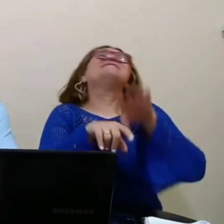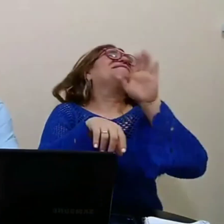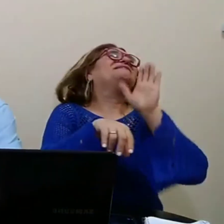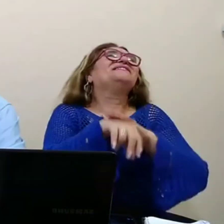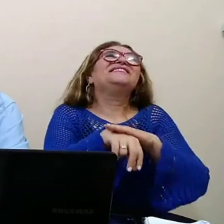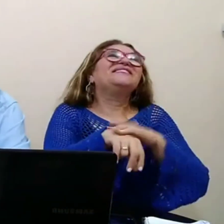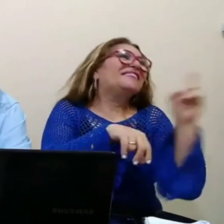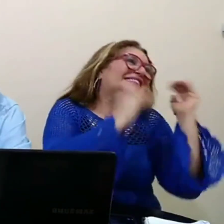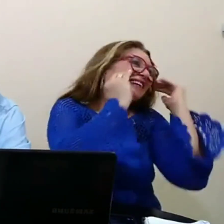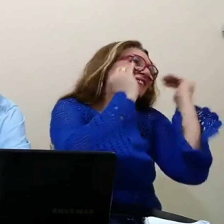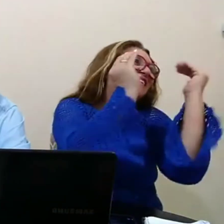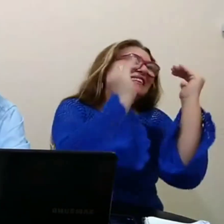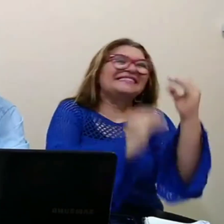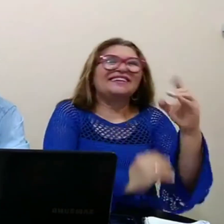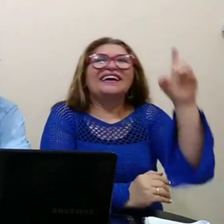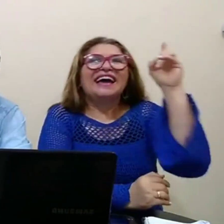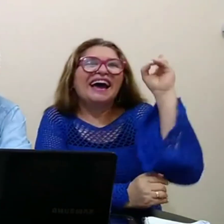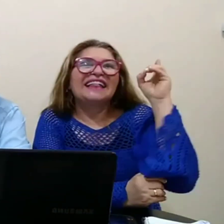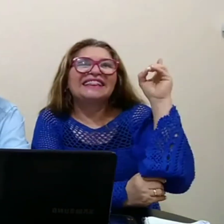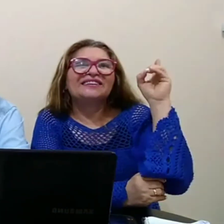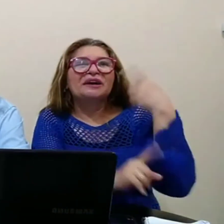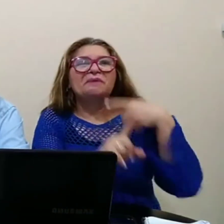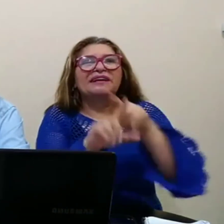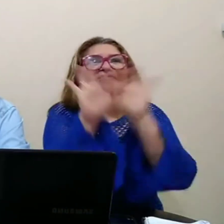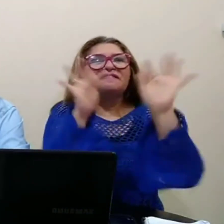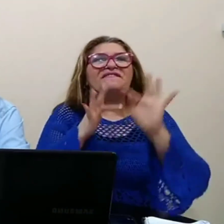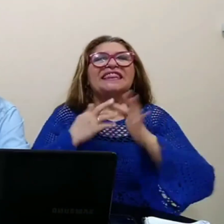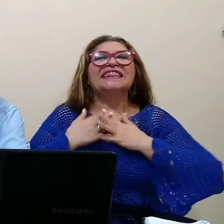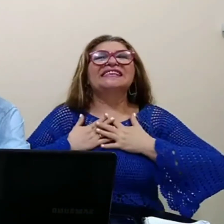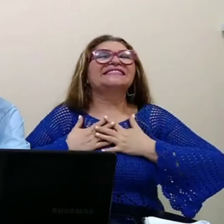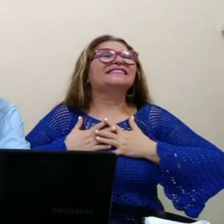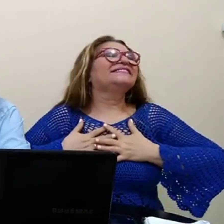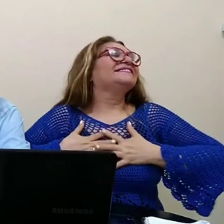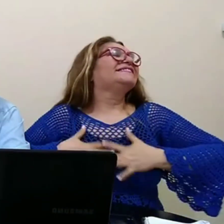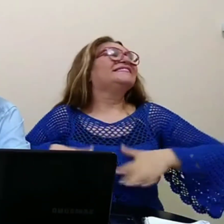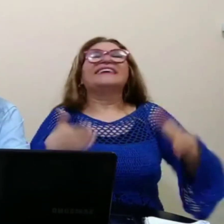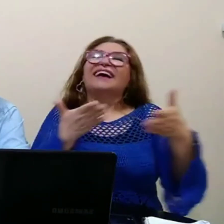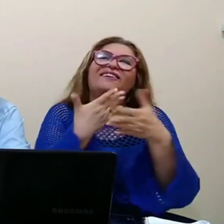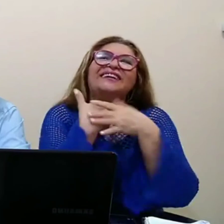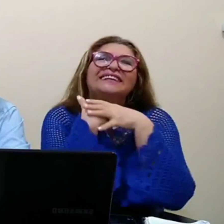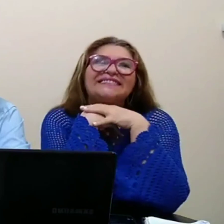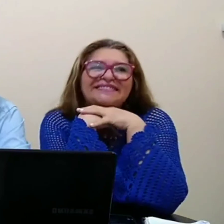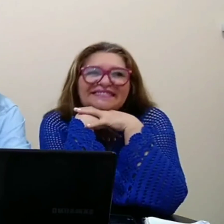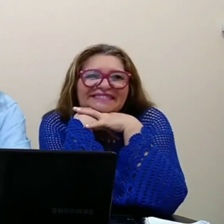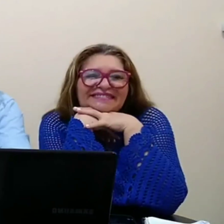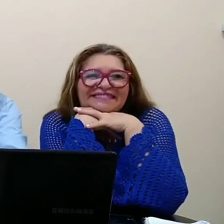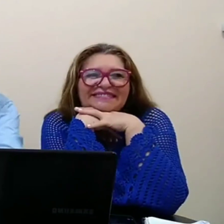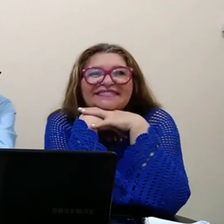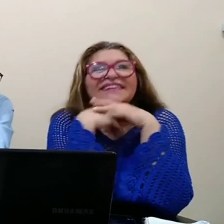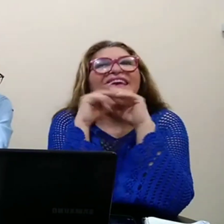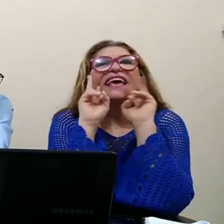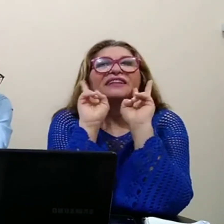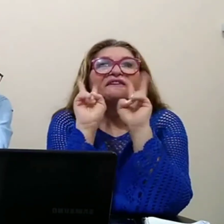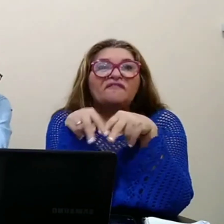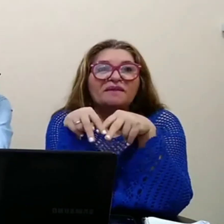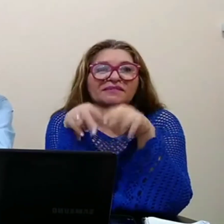nas outras cidades próximas, falar o que Jesus tinha feito por ele. Então nós vemos